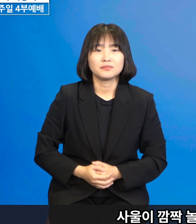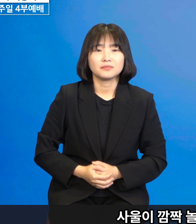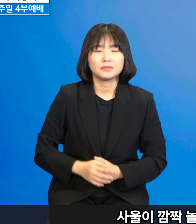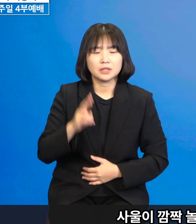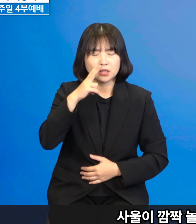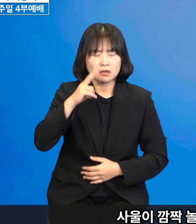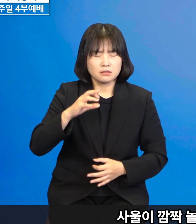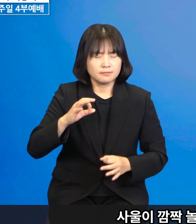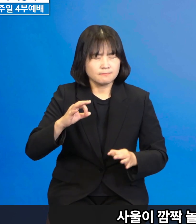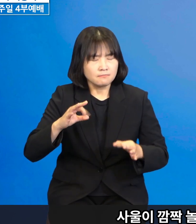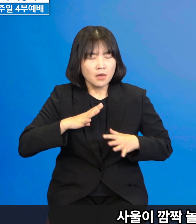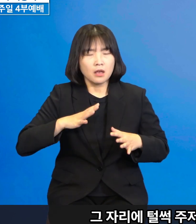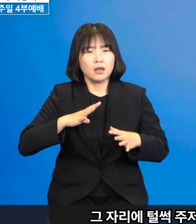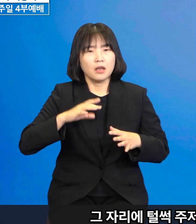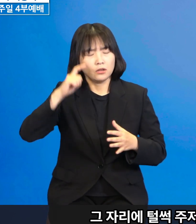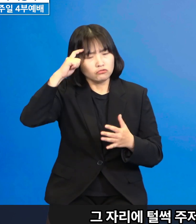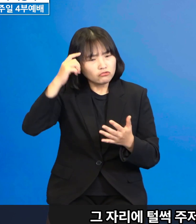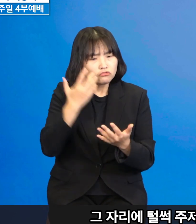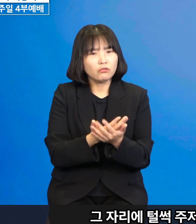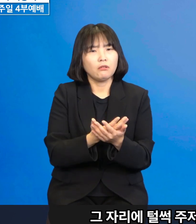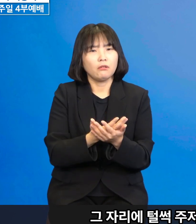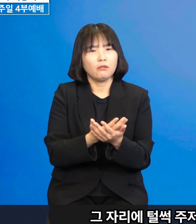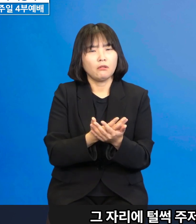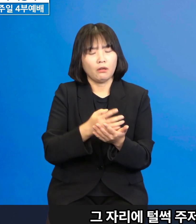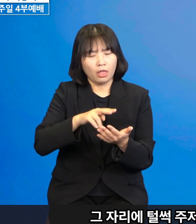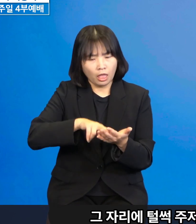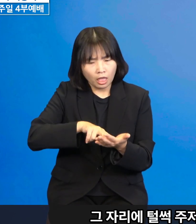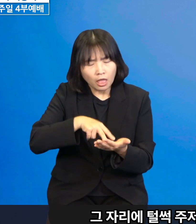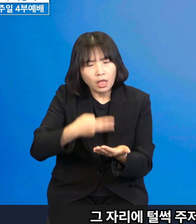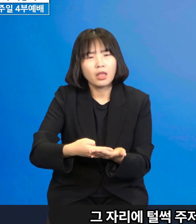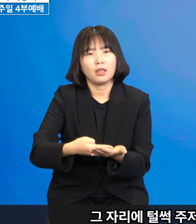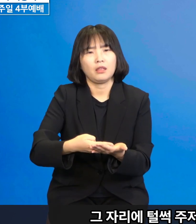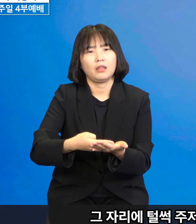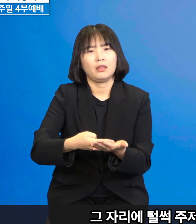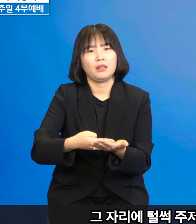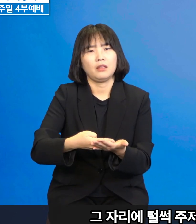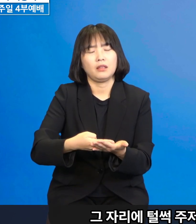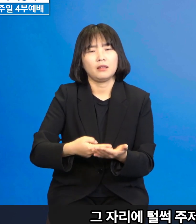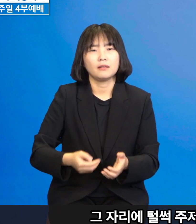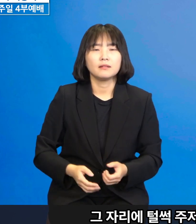사울이 깜짝 놀라서 충격을 받아 그 자리에 털썩 주저앉아요.